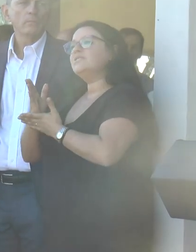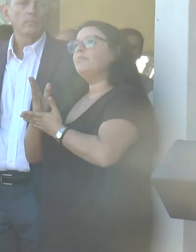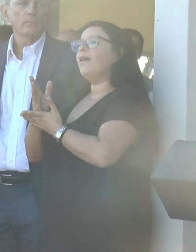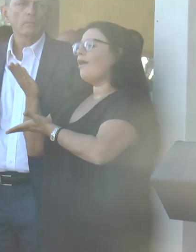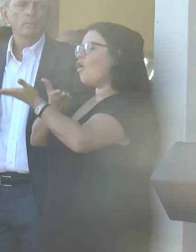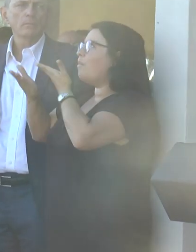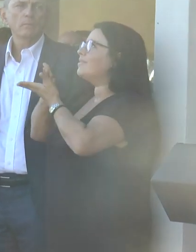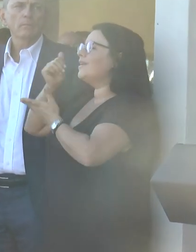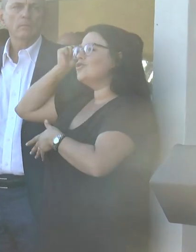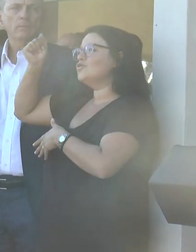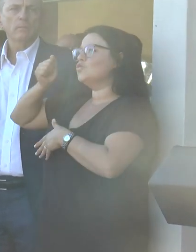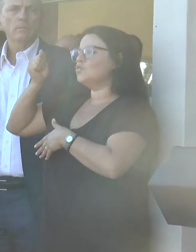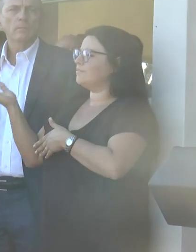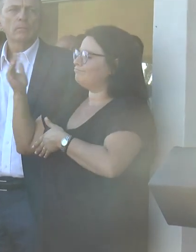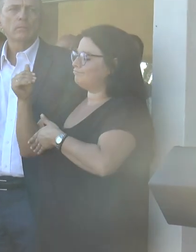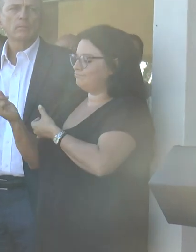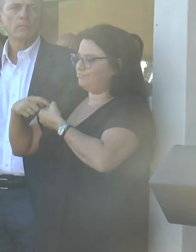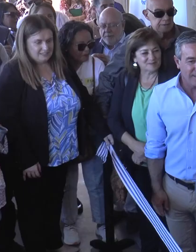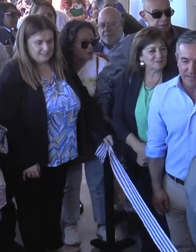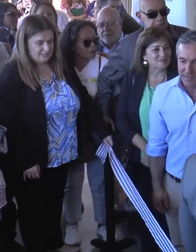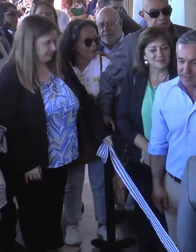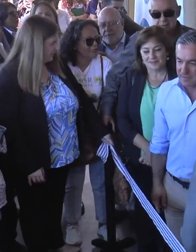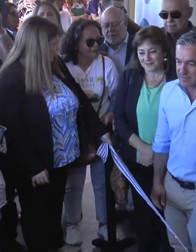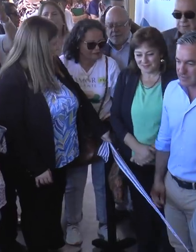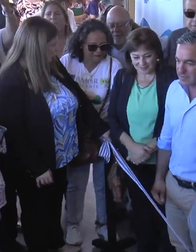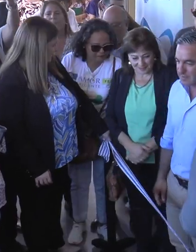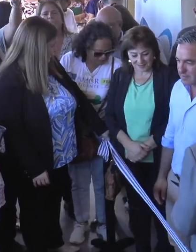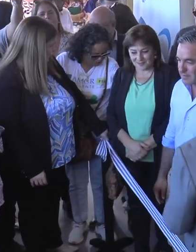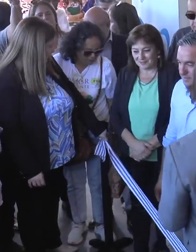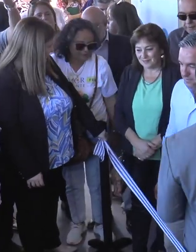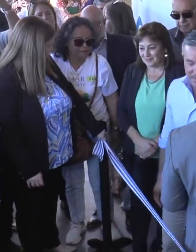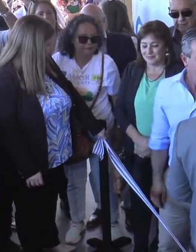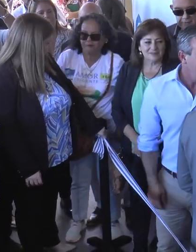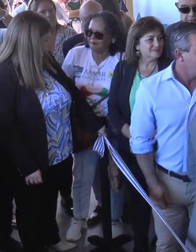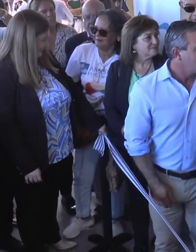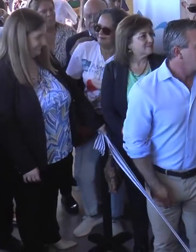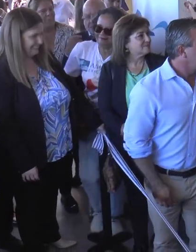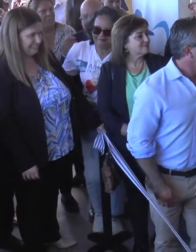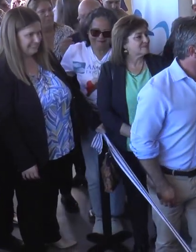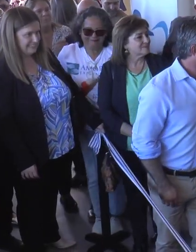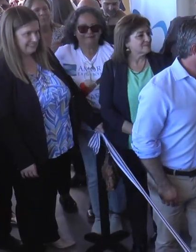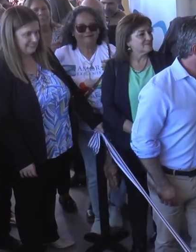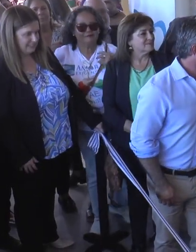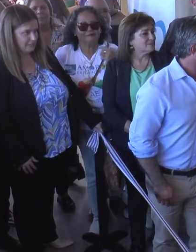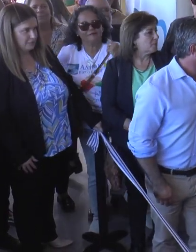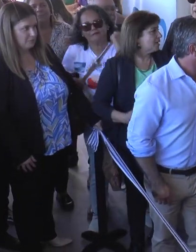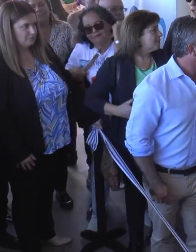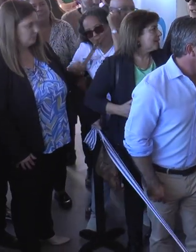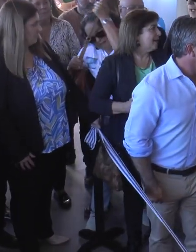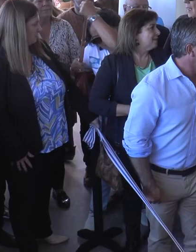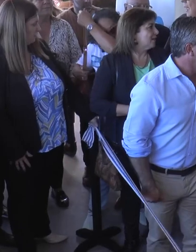sueño. Y hubieron muchos hacedores, desde la empresa, desde los funcionarios municipales,